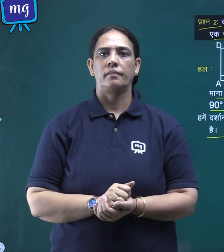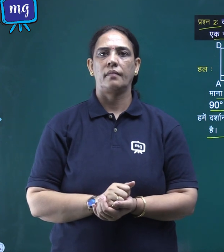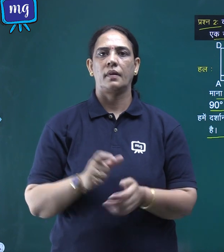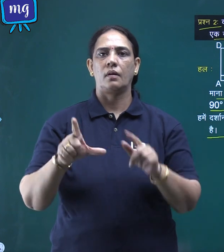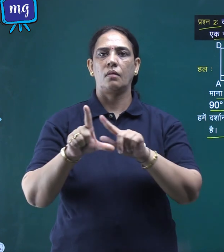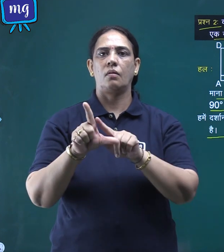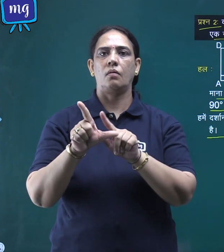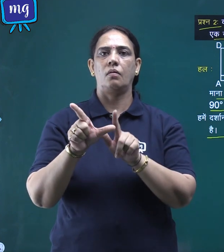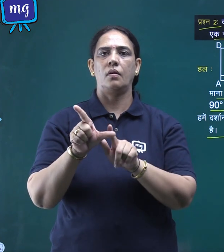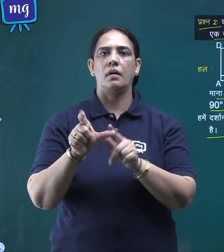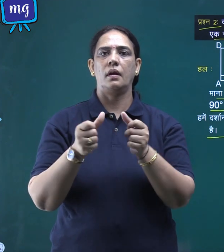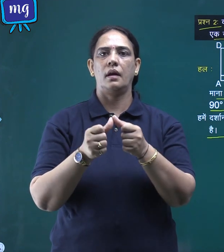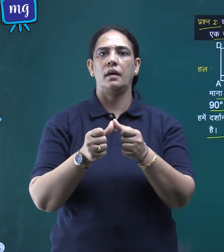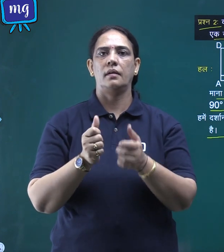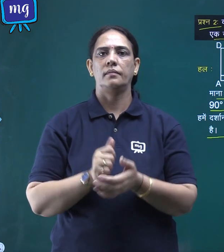कोण ए